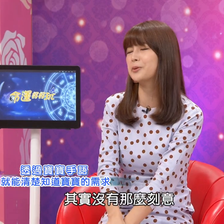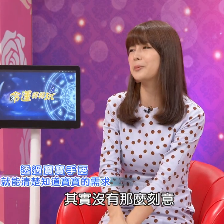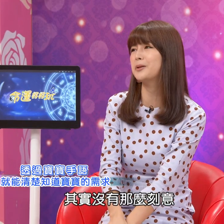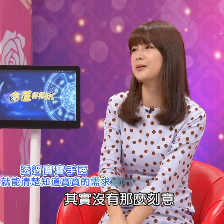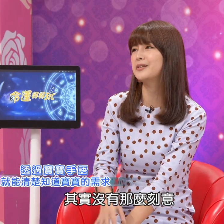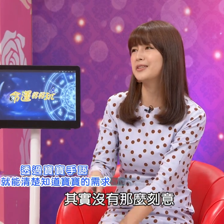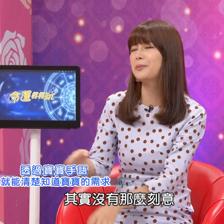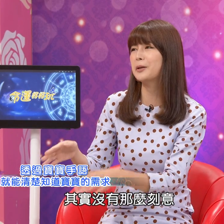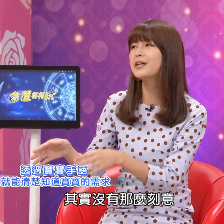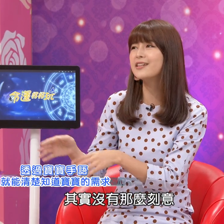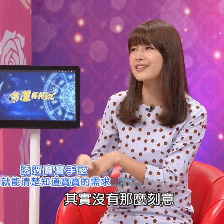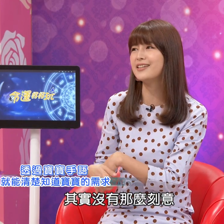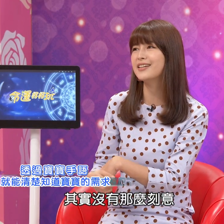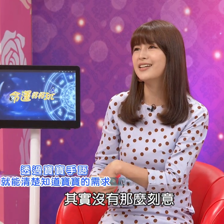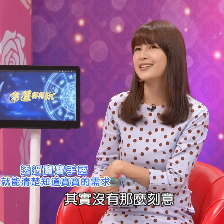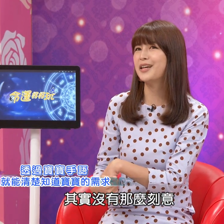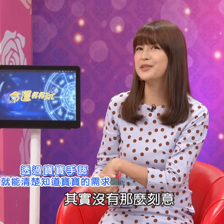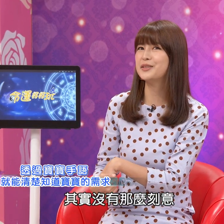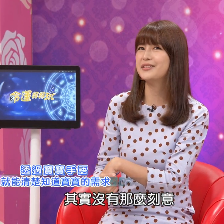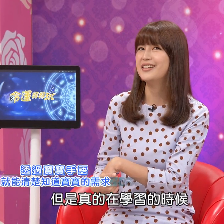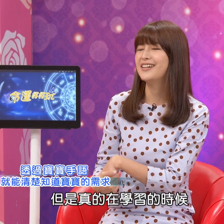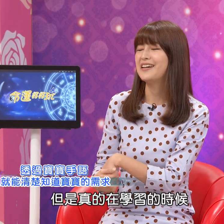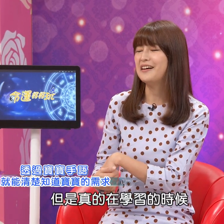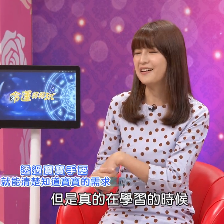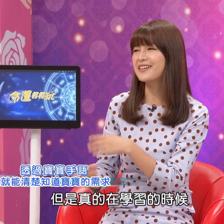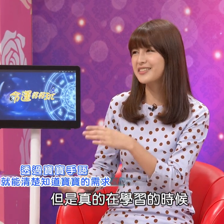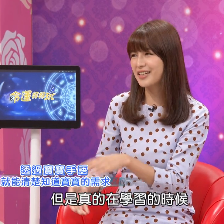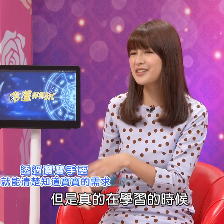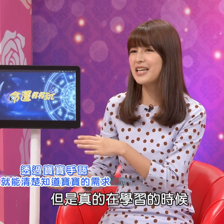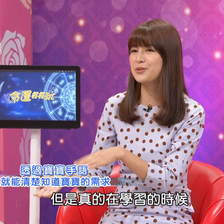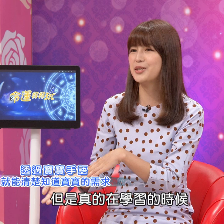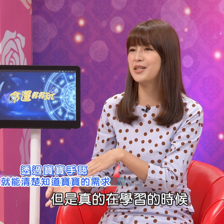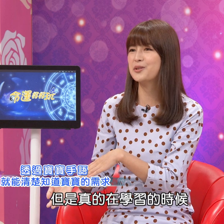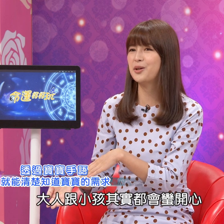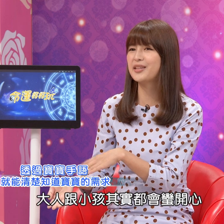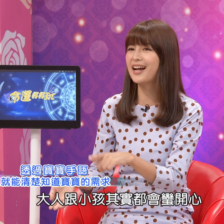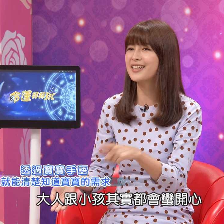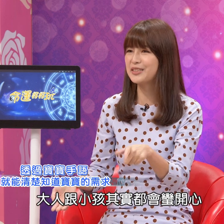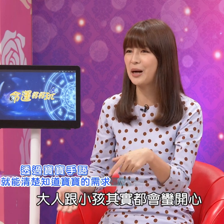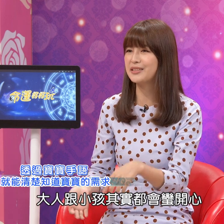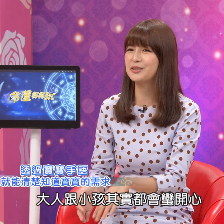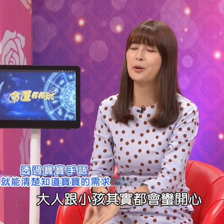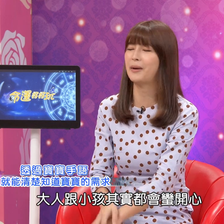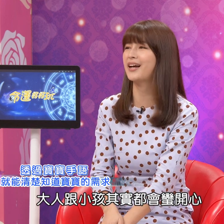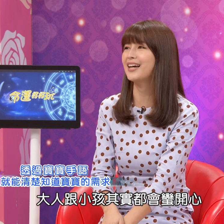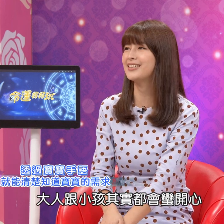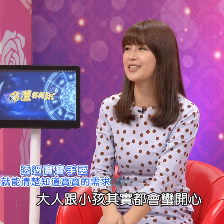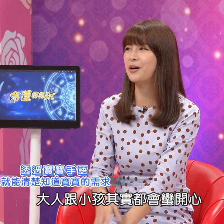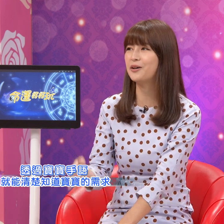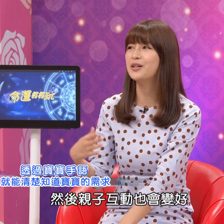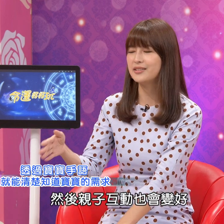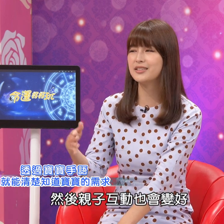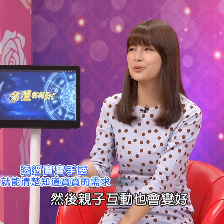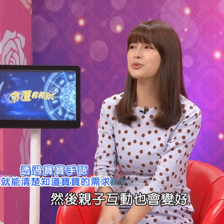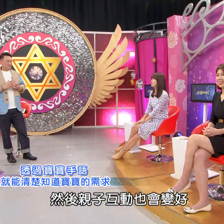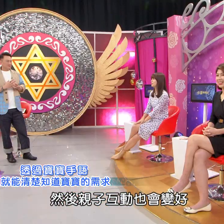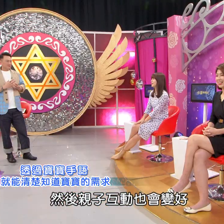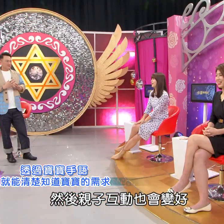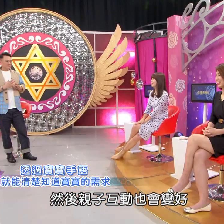那麼刻意但是真的在學習的時候大人跟小孩其實都會滿開心然後親子互動也會變好